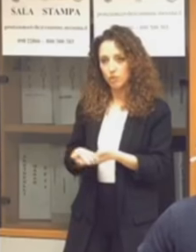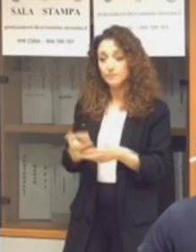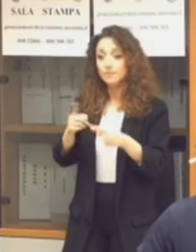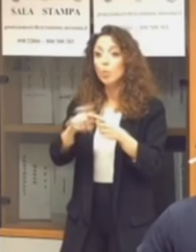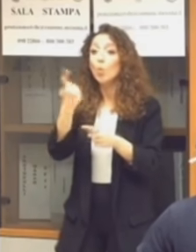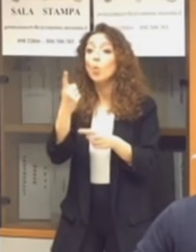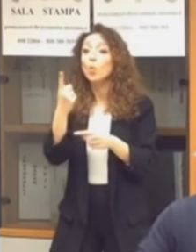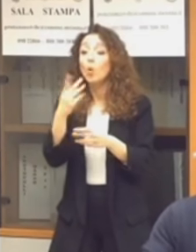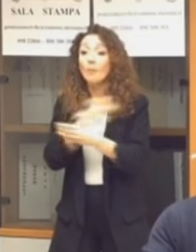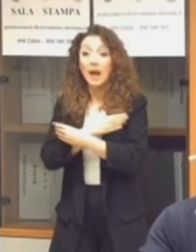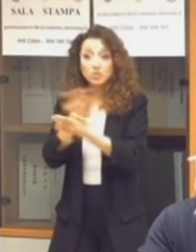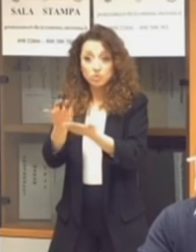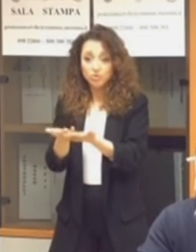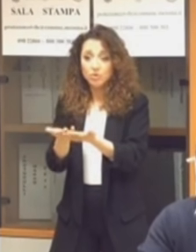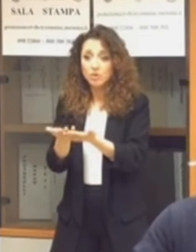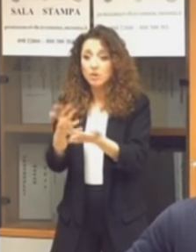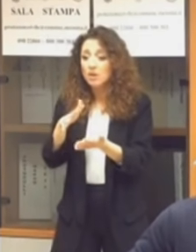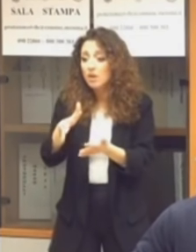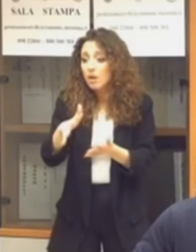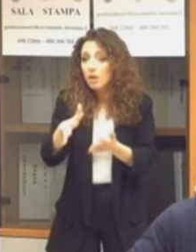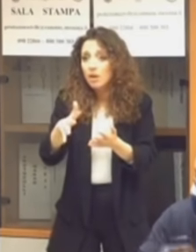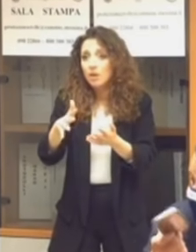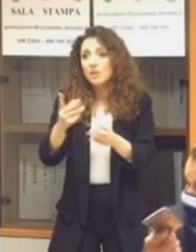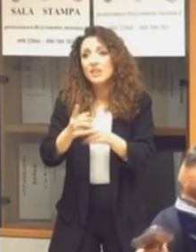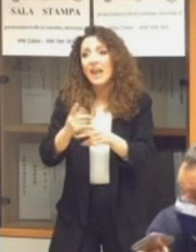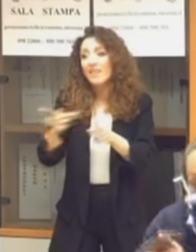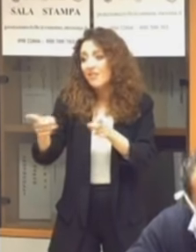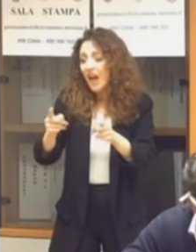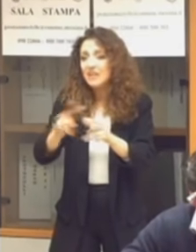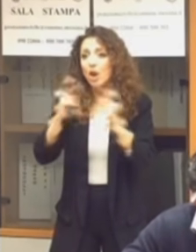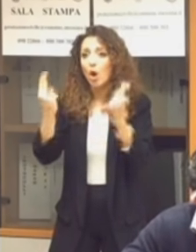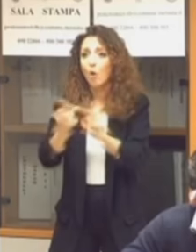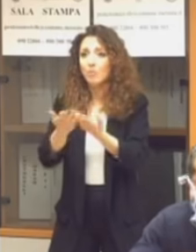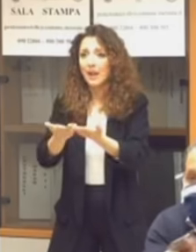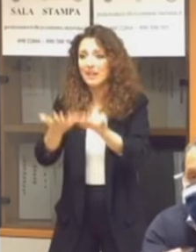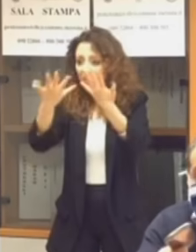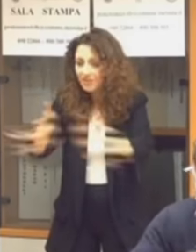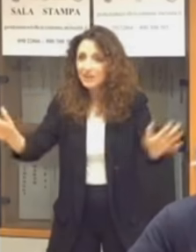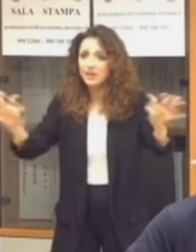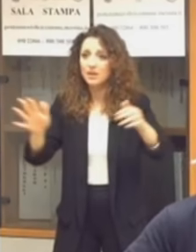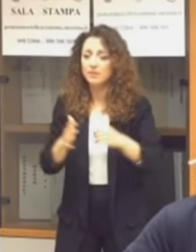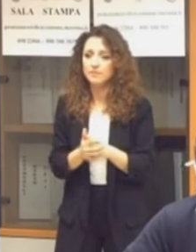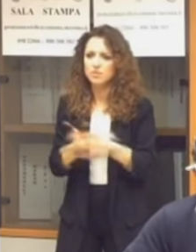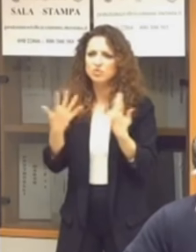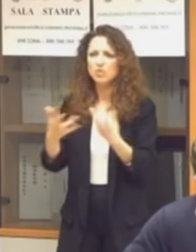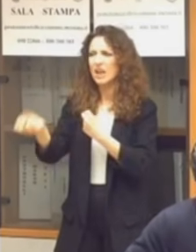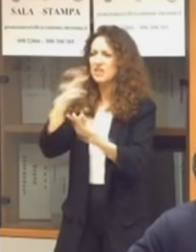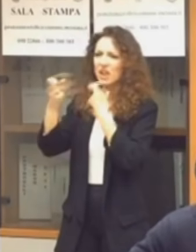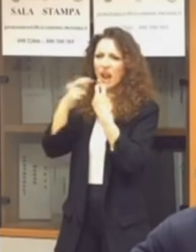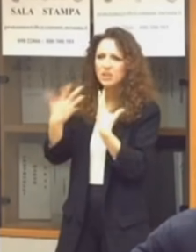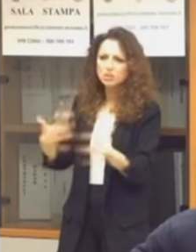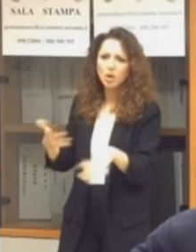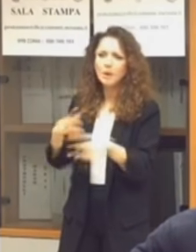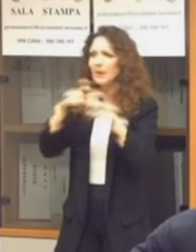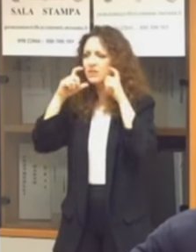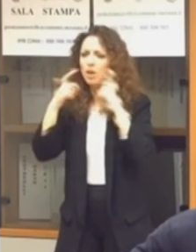completarla questa fase, perché ora dobbiamo anche pensare, che mi arrivano ancora segnalazioni, giustamente, che non hanno le mascherine. Noi Max